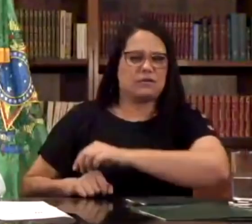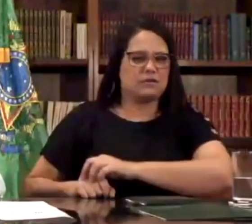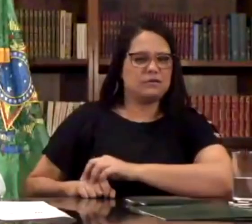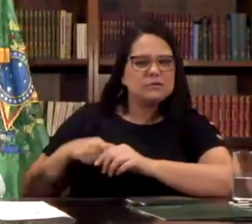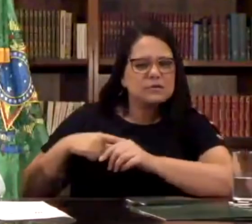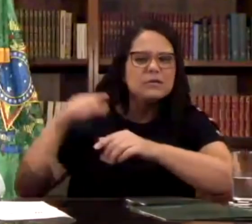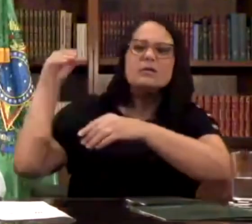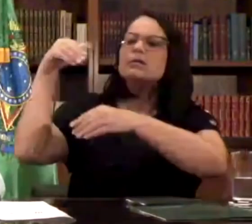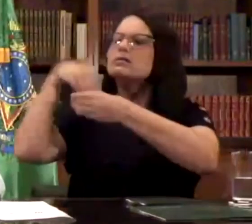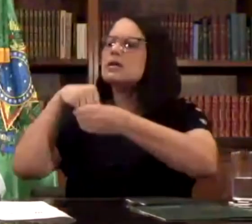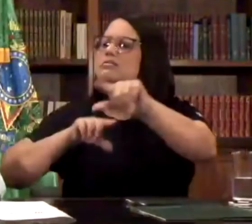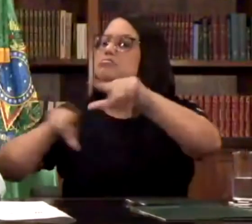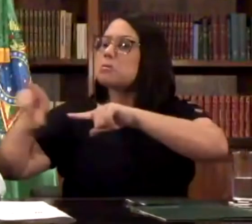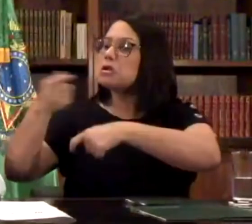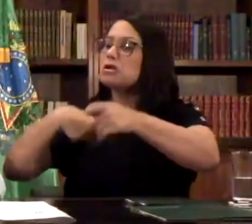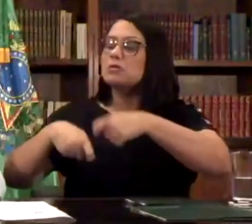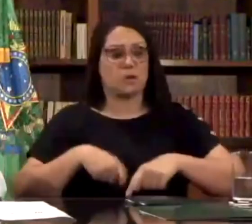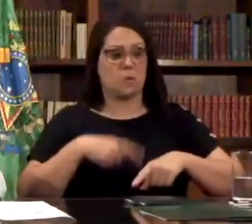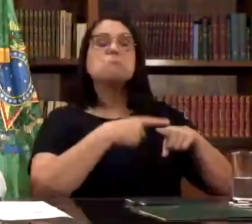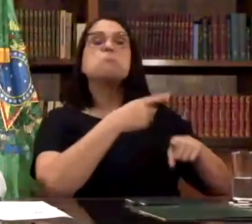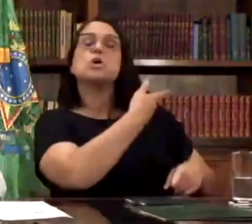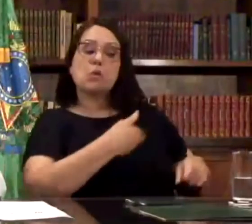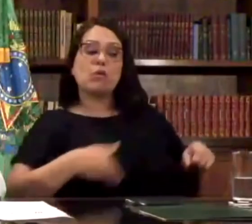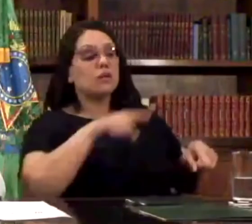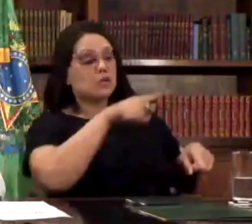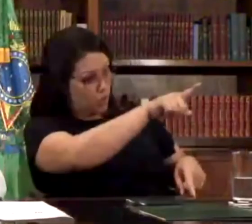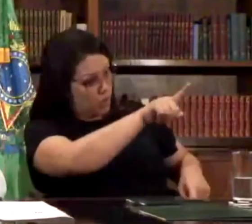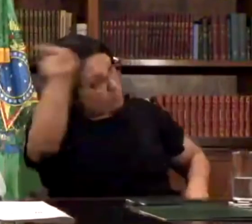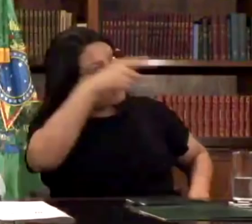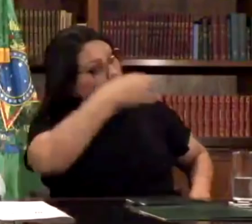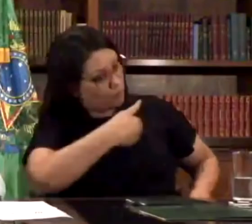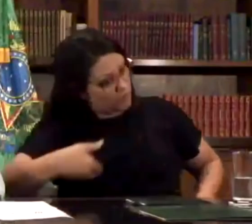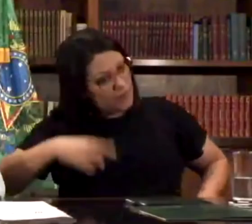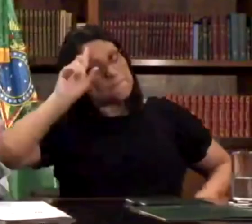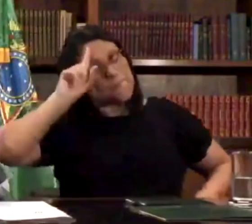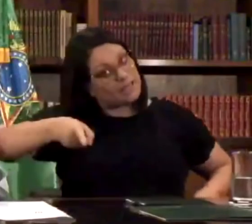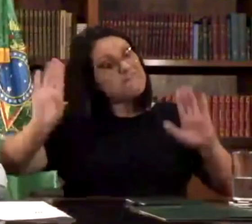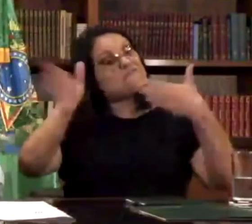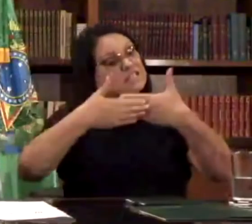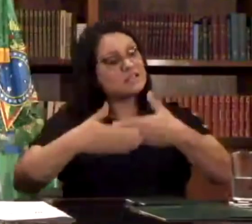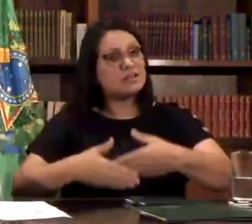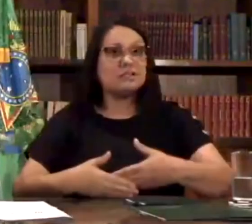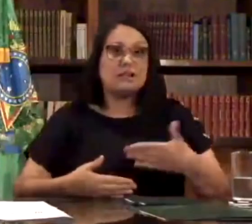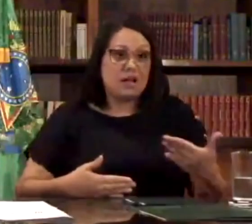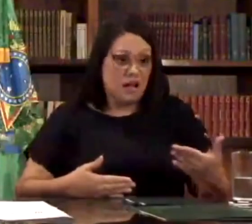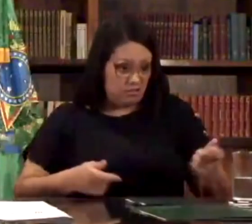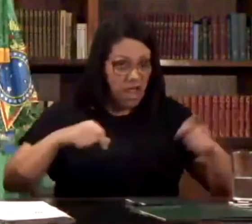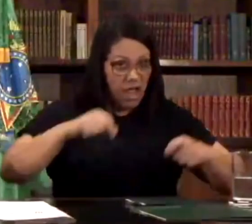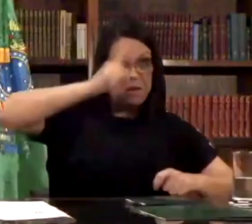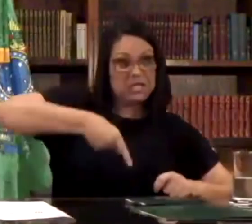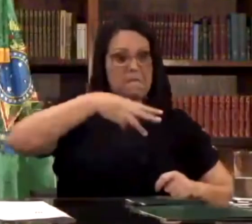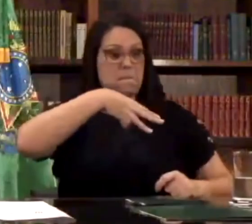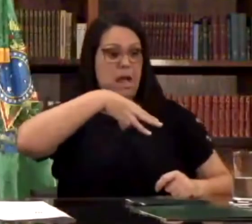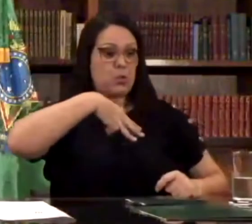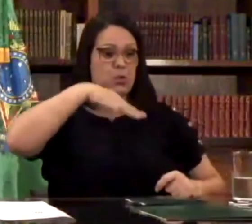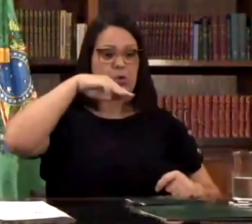dentro da comunidade fechar o comércio lá dentro? Não tem coragem de fazer isso aí? Ou só vale na Zona Sul, em